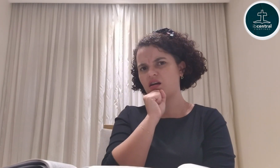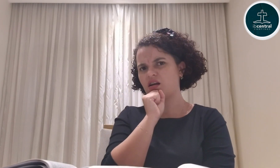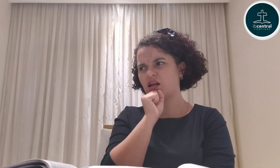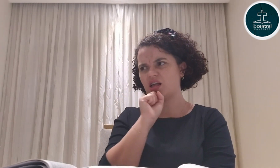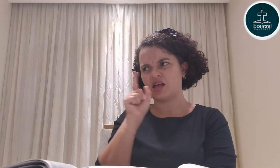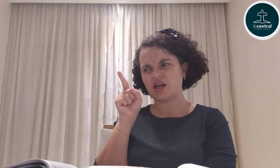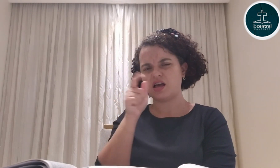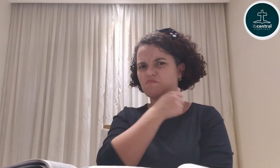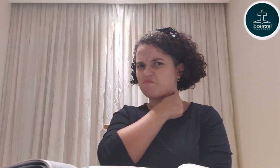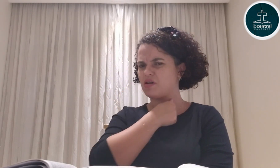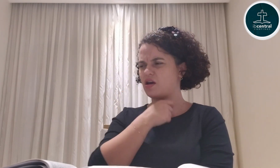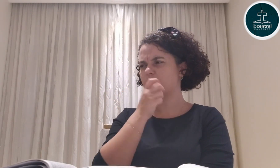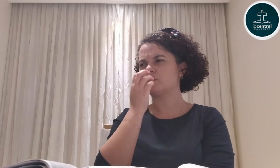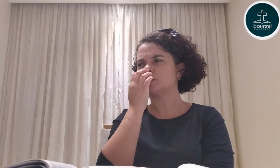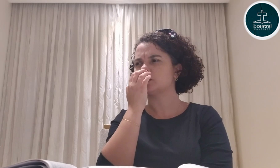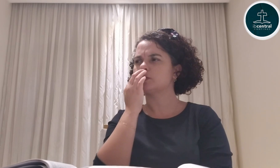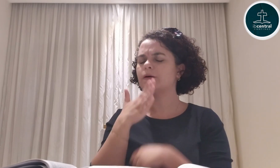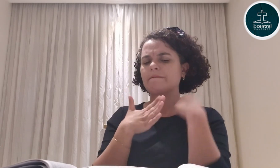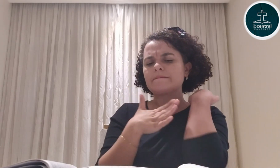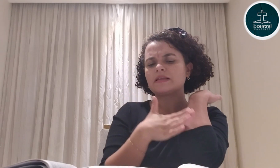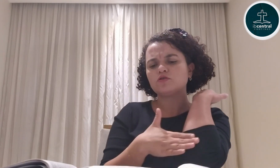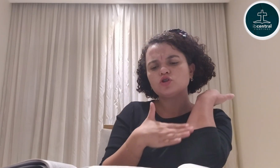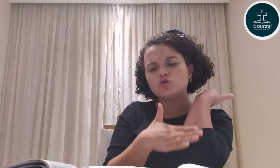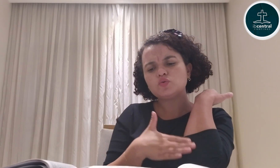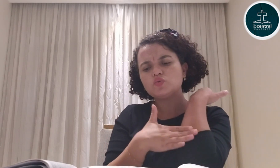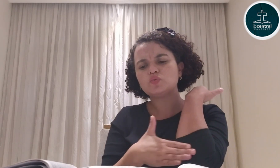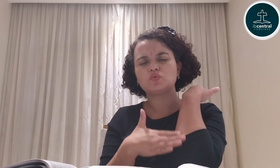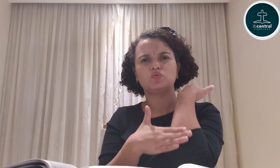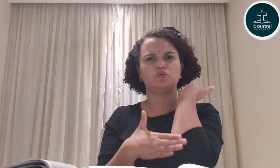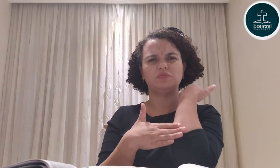Ou ele pode ter tido